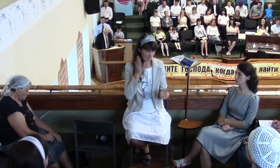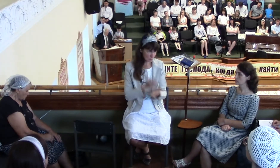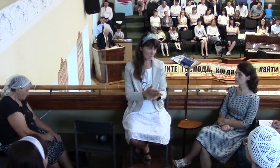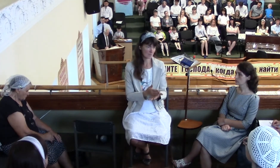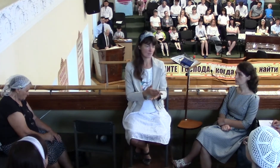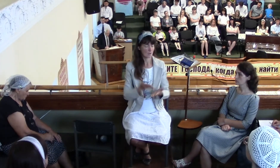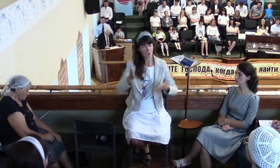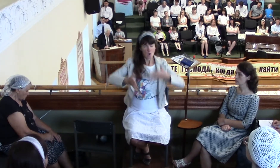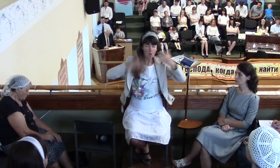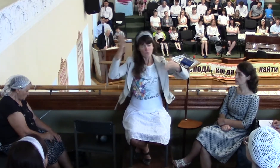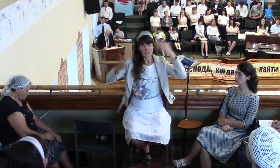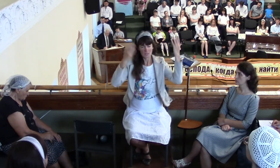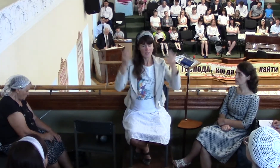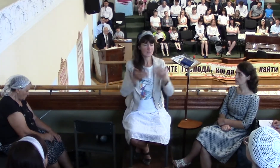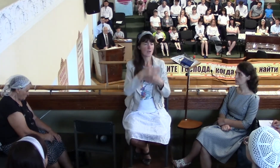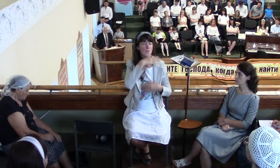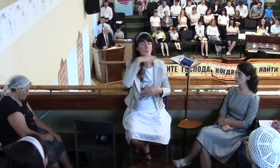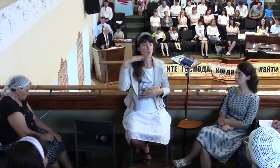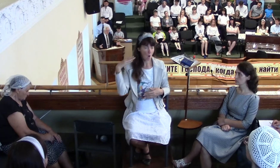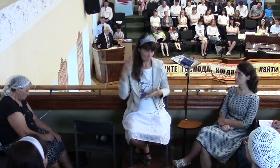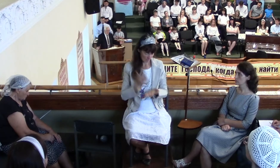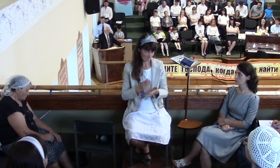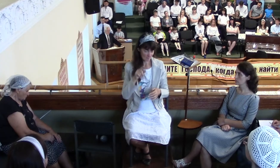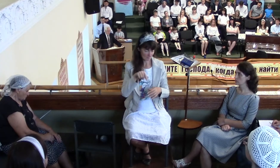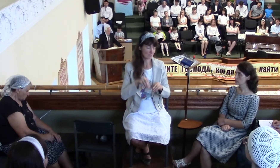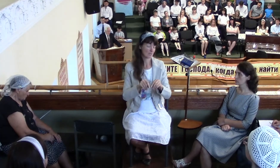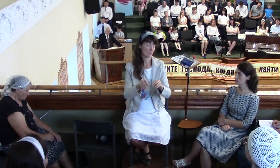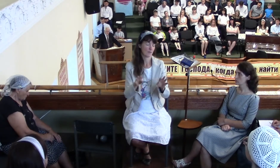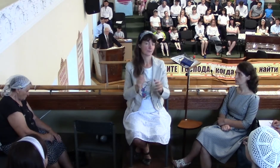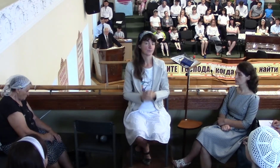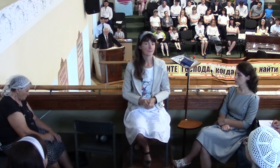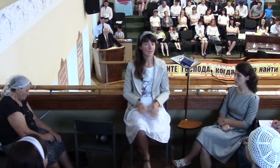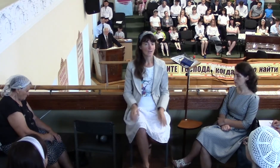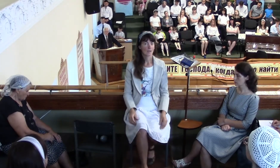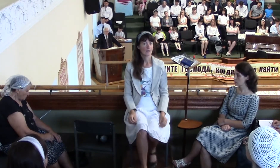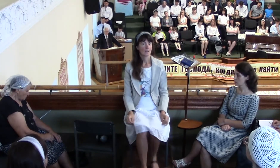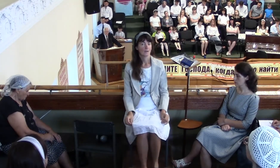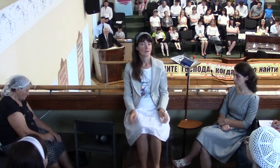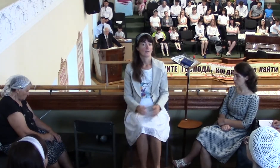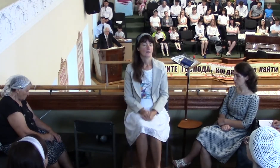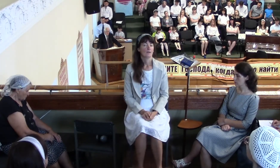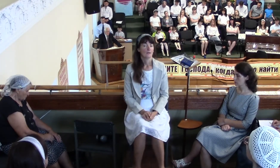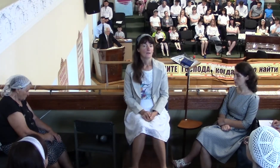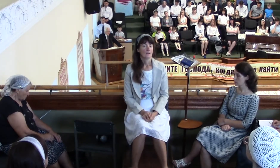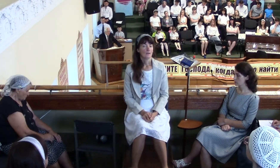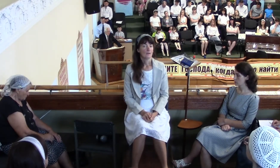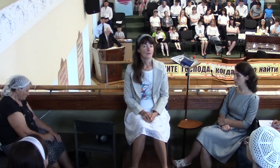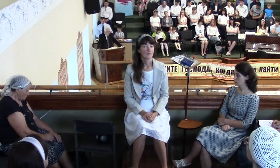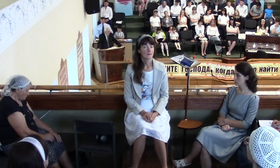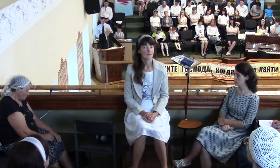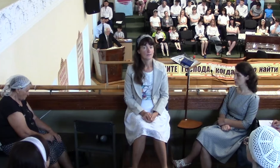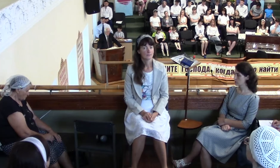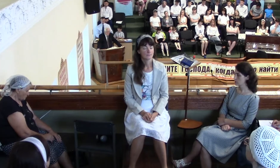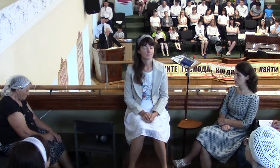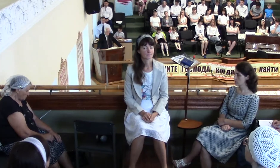когда знаменитому психиатру пришел человек, это еще в конце 19 века было,